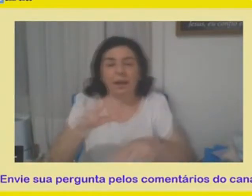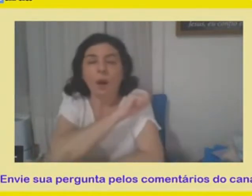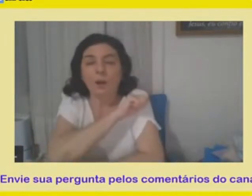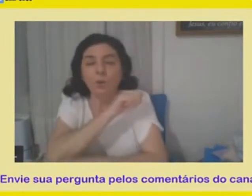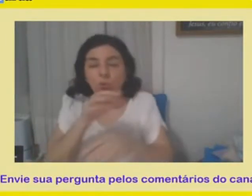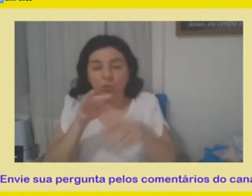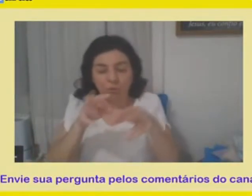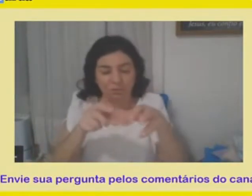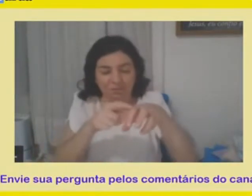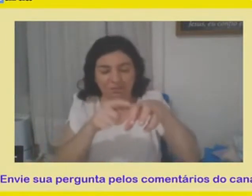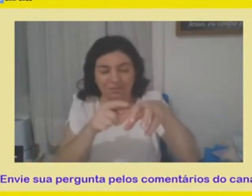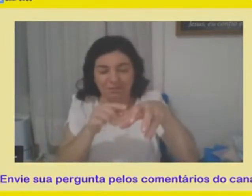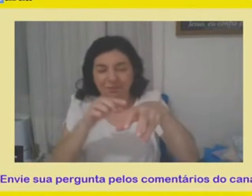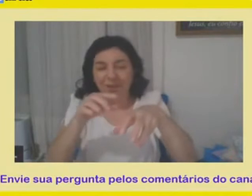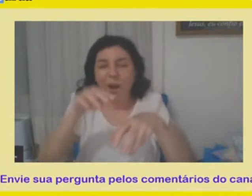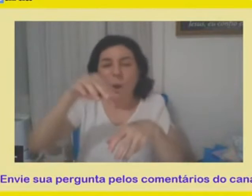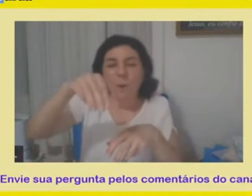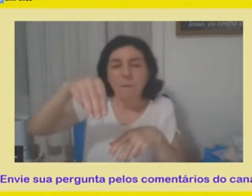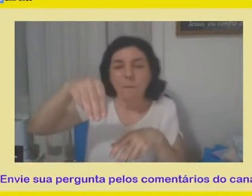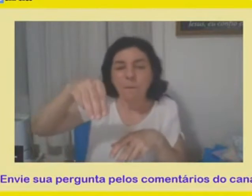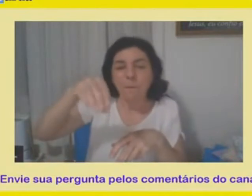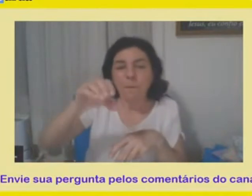Esse aqui,